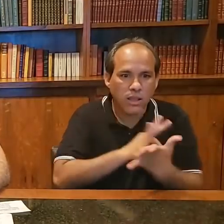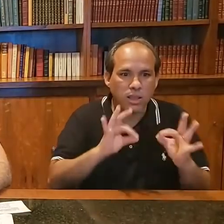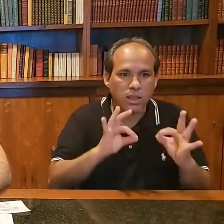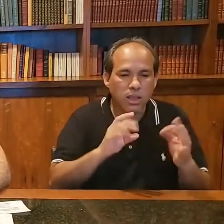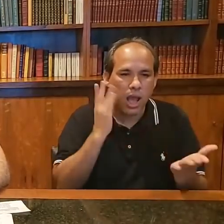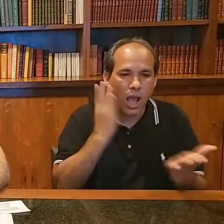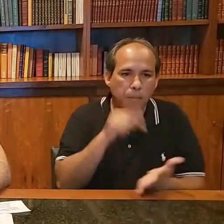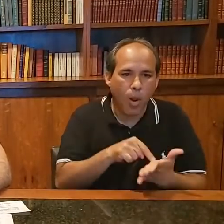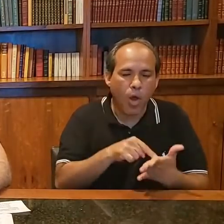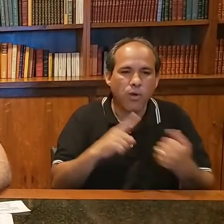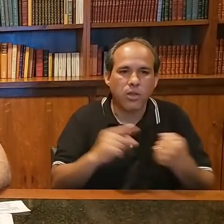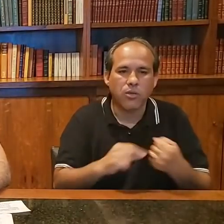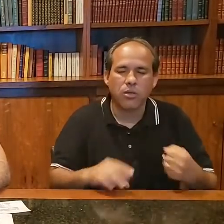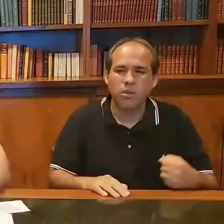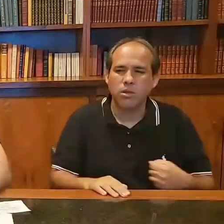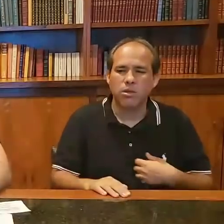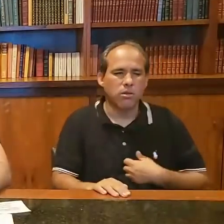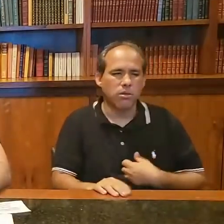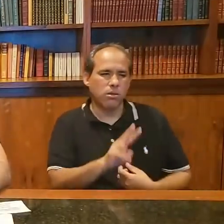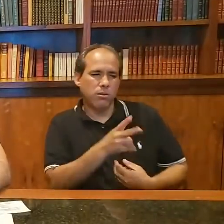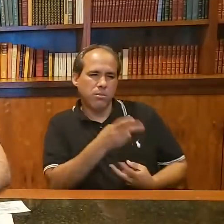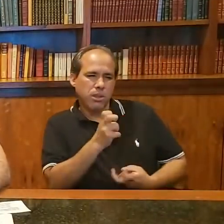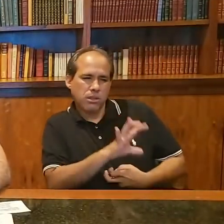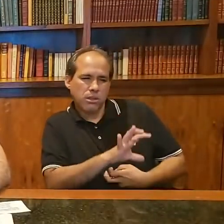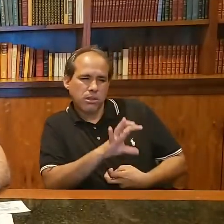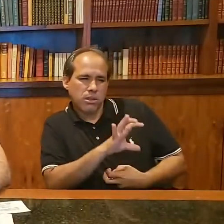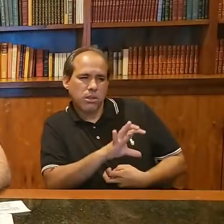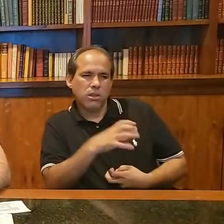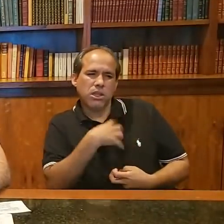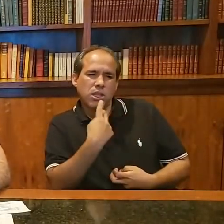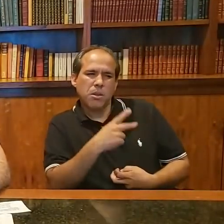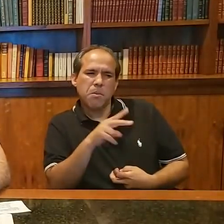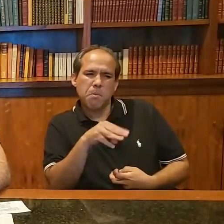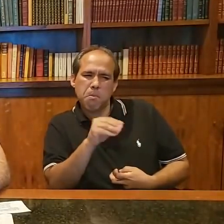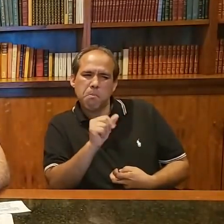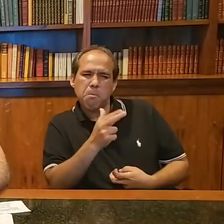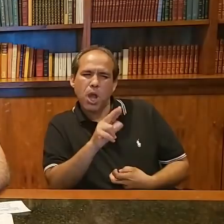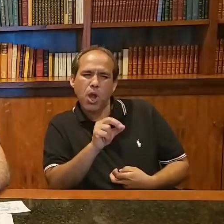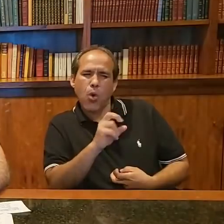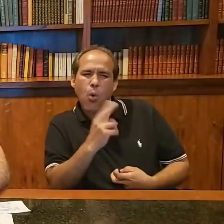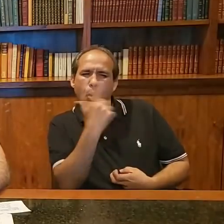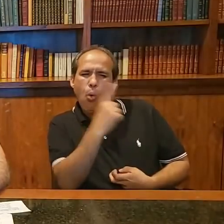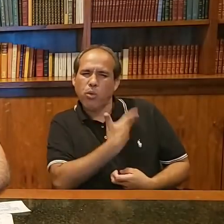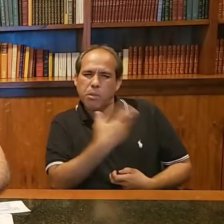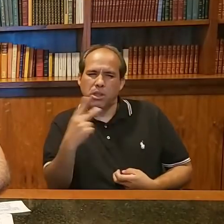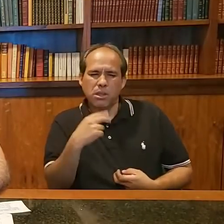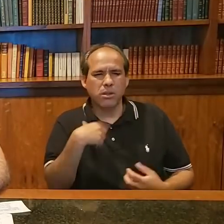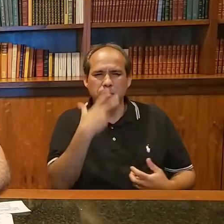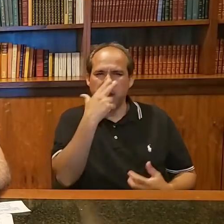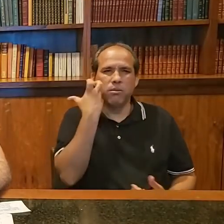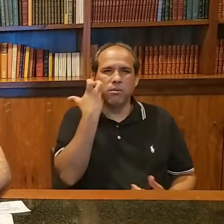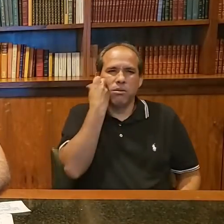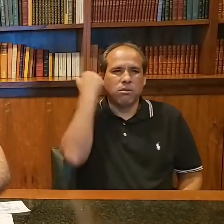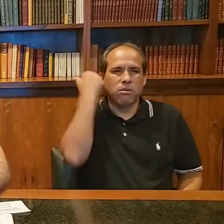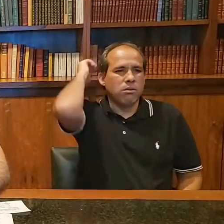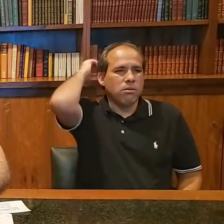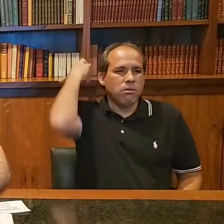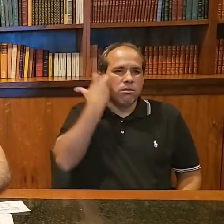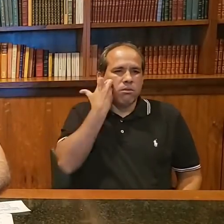E eu senti, eu não sei se era o Mauro, repito aqui, ou um colega dele, eu senti que estava meio constrangido. Eu peguei, olha, eu quero aqui a tua